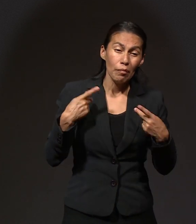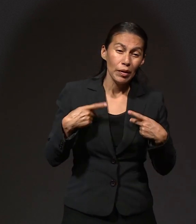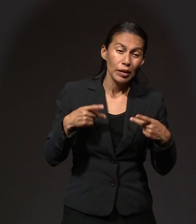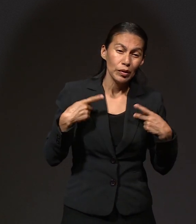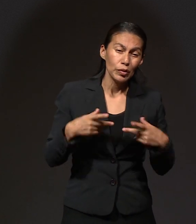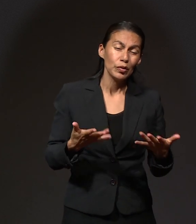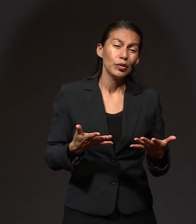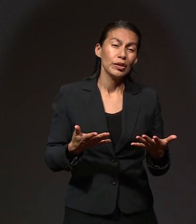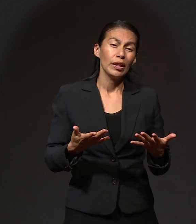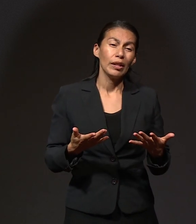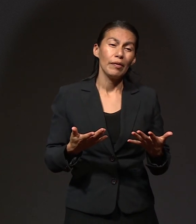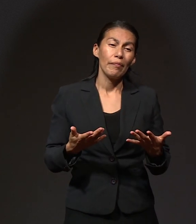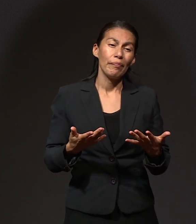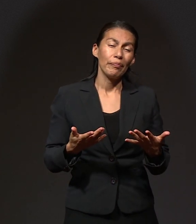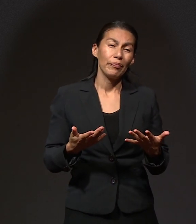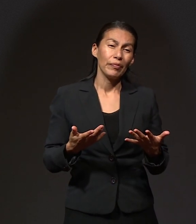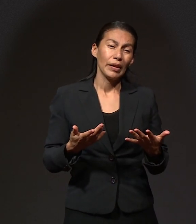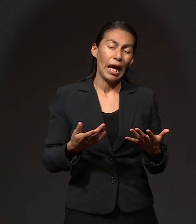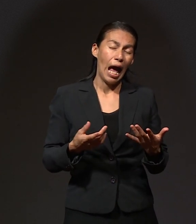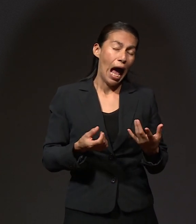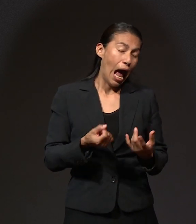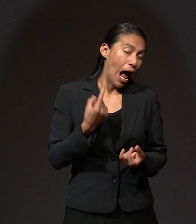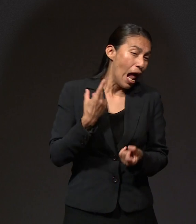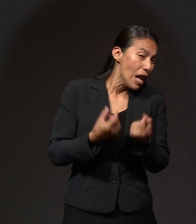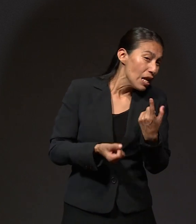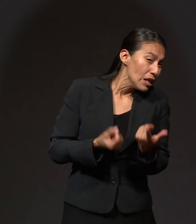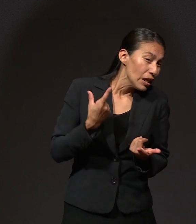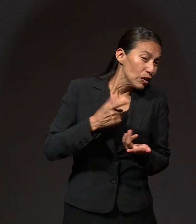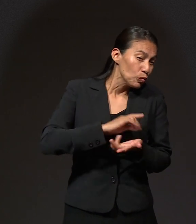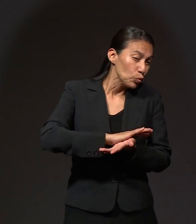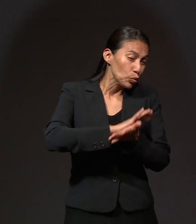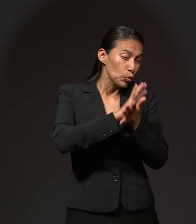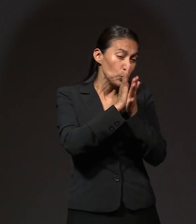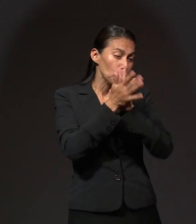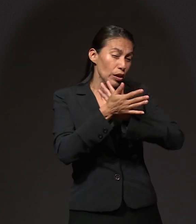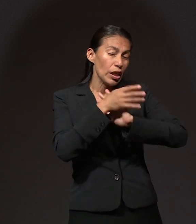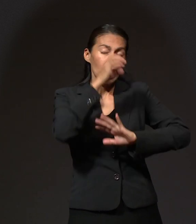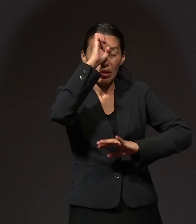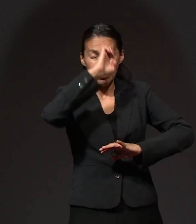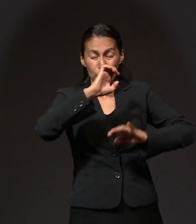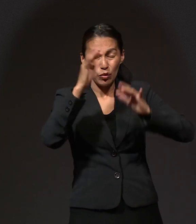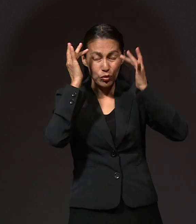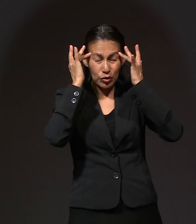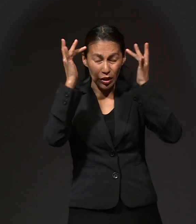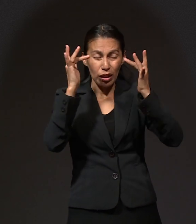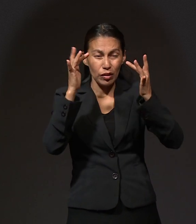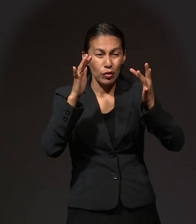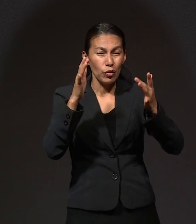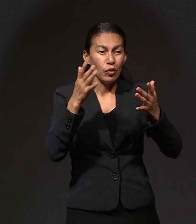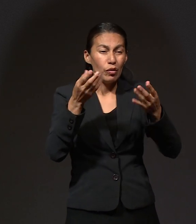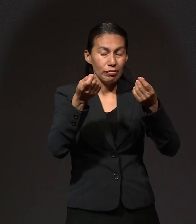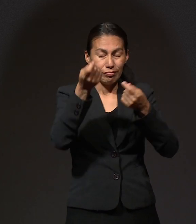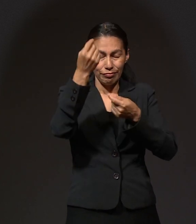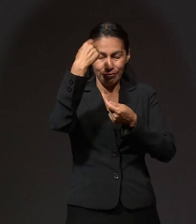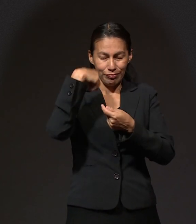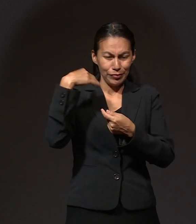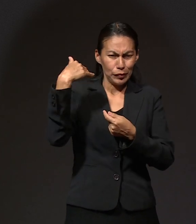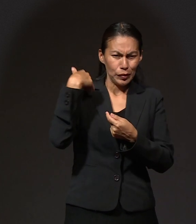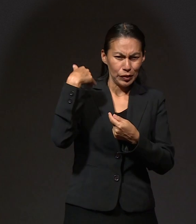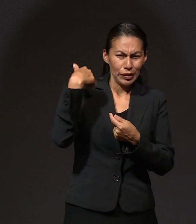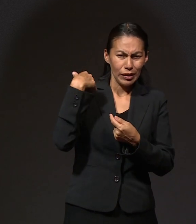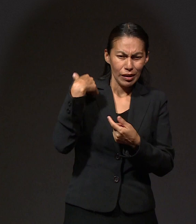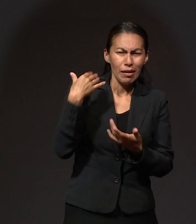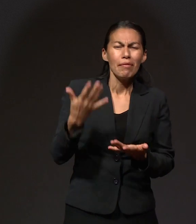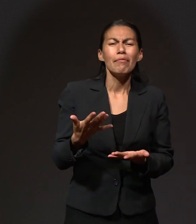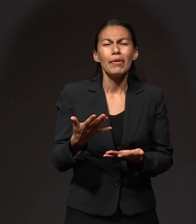en un lenguaje vivo, aplicado al día a día, es el Espíritu de Dios que